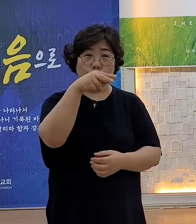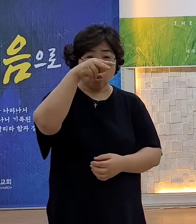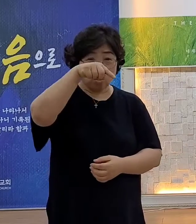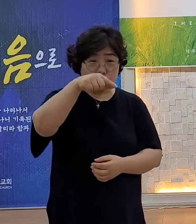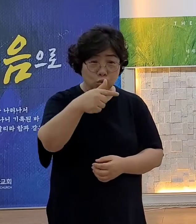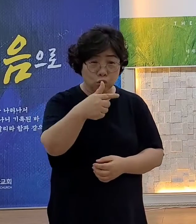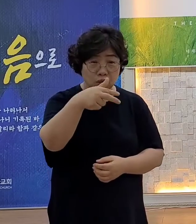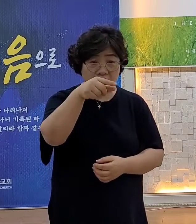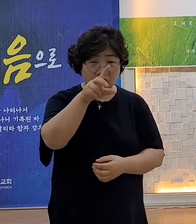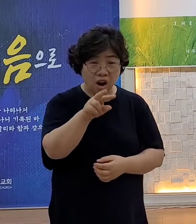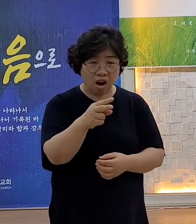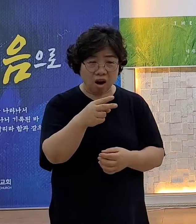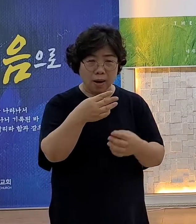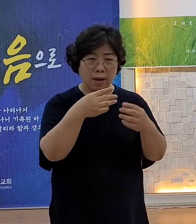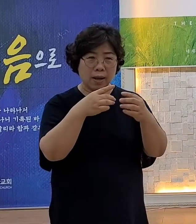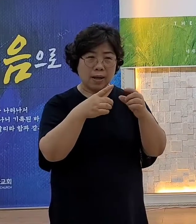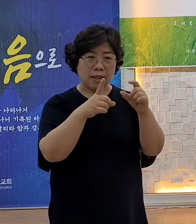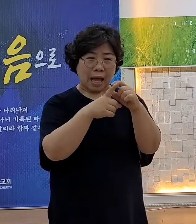이스라엘 백성들은요